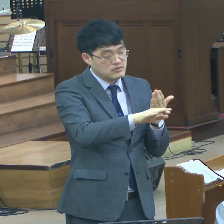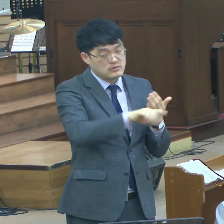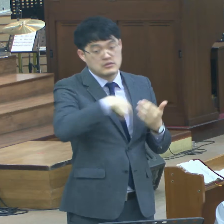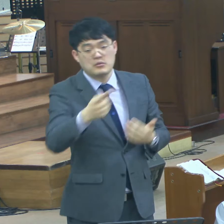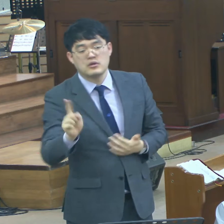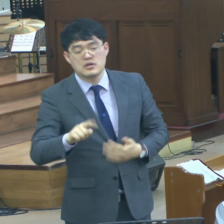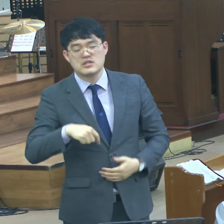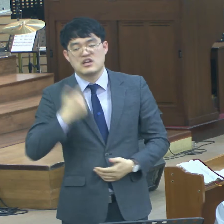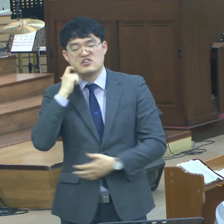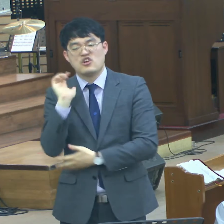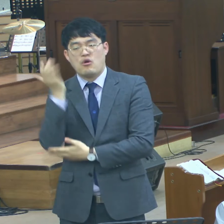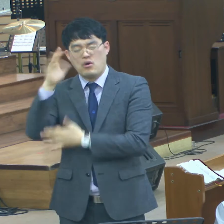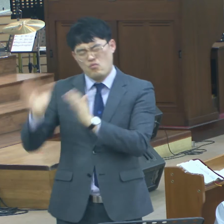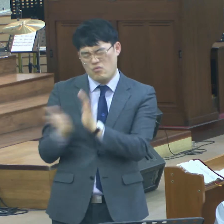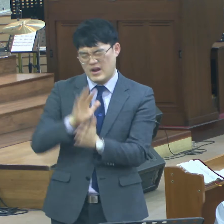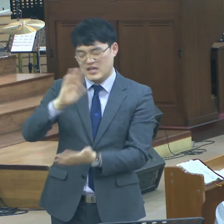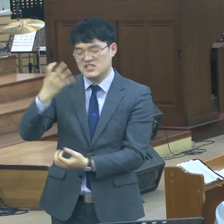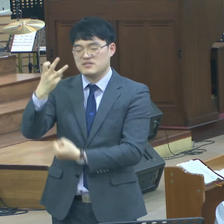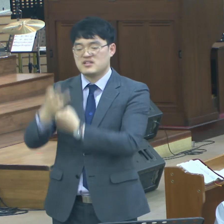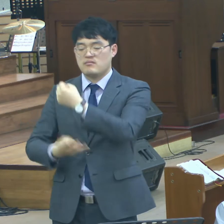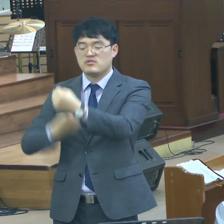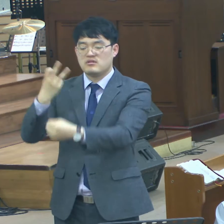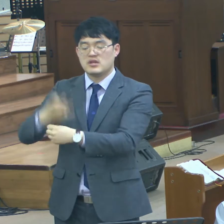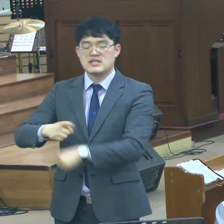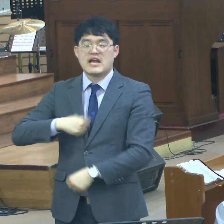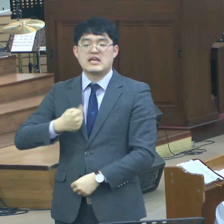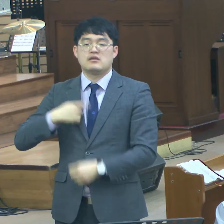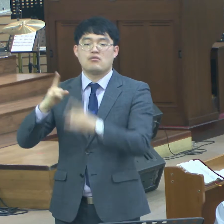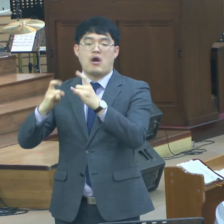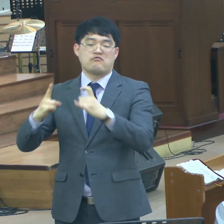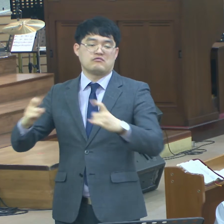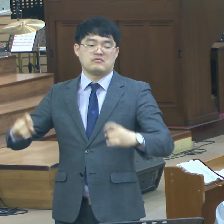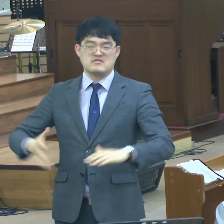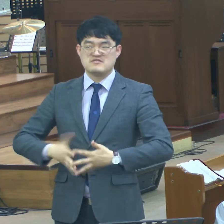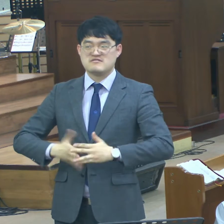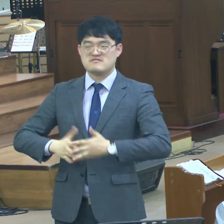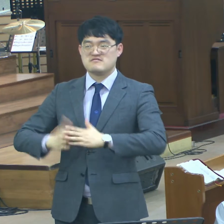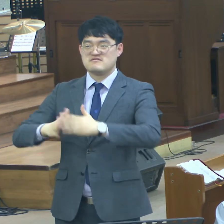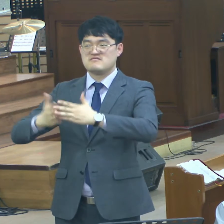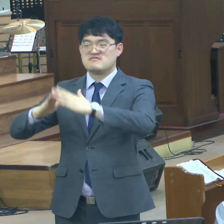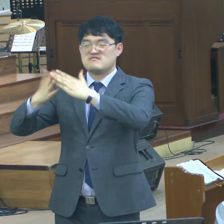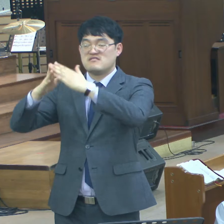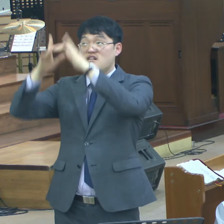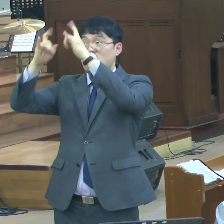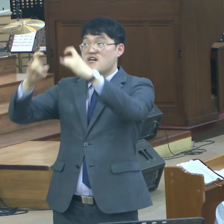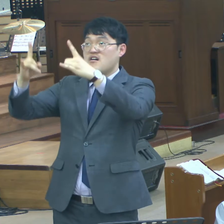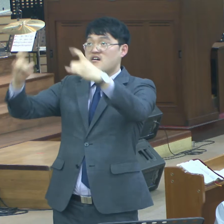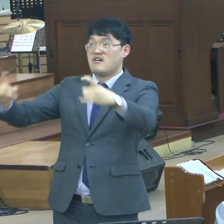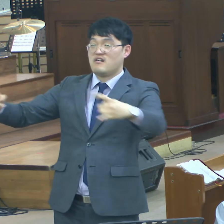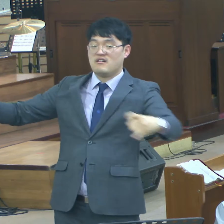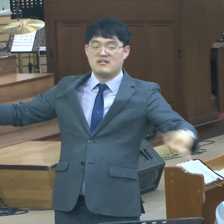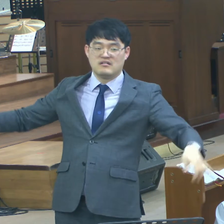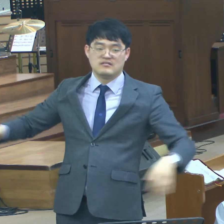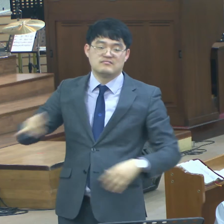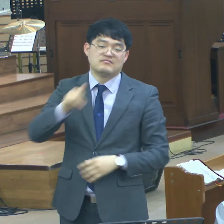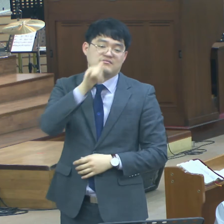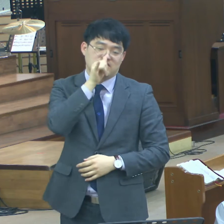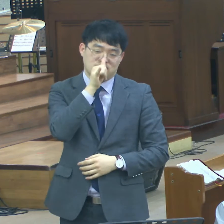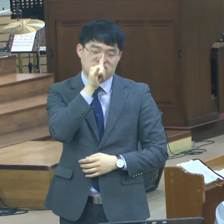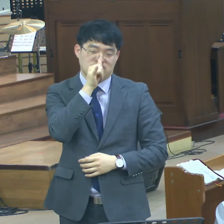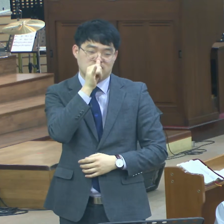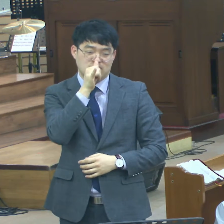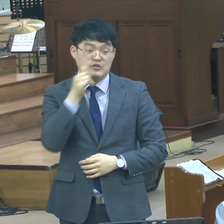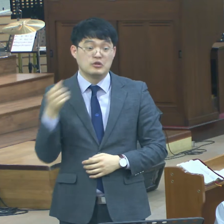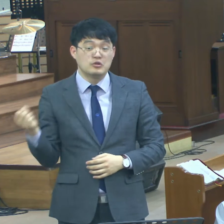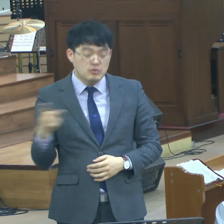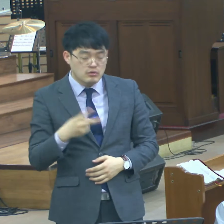그런 솔로몬이 나중에 바로의 딸을 데려다가 집을 지어줬는데 성전의 주랑과 비슷하게